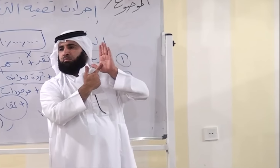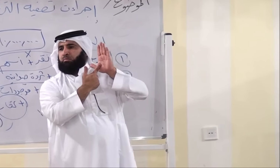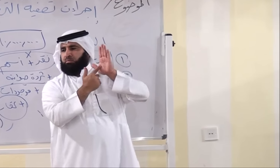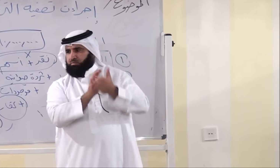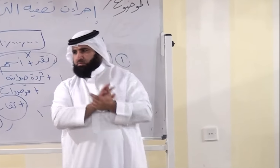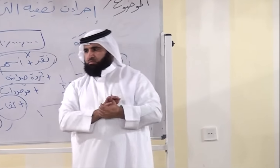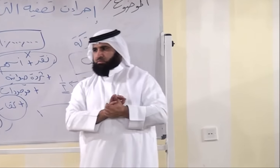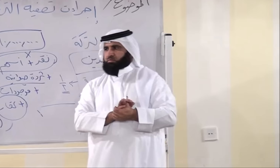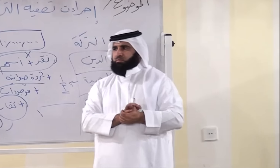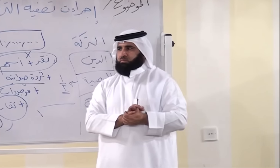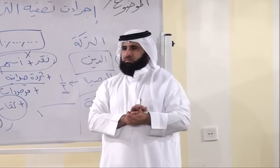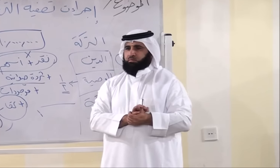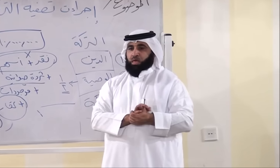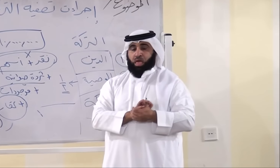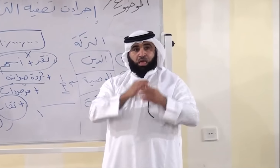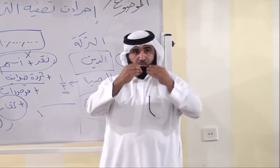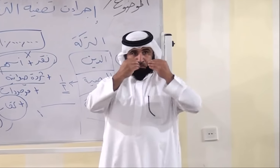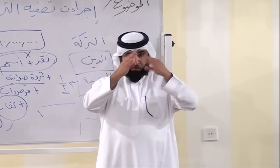ويكون للورثة حق الشراء.